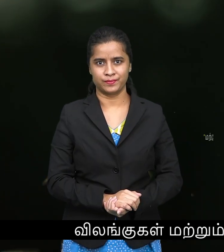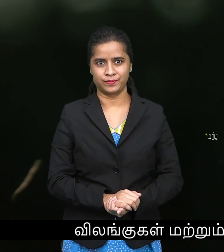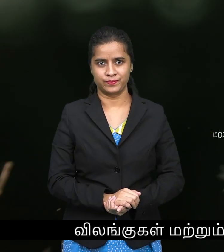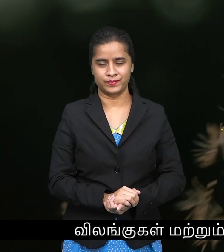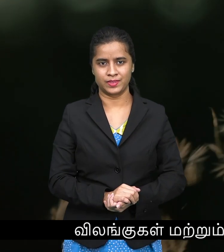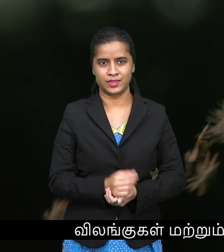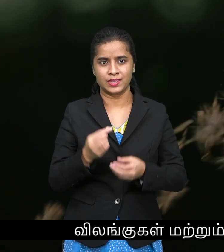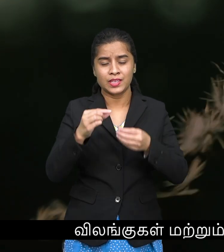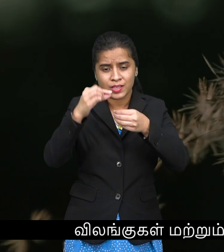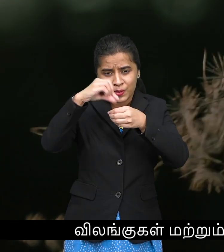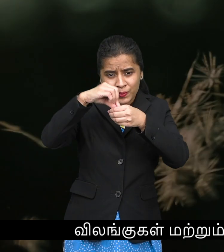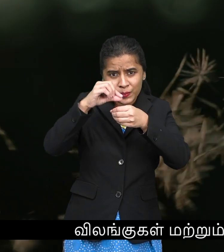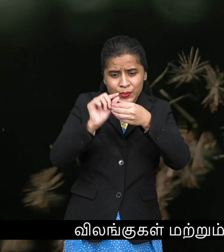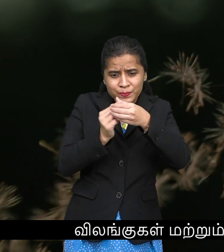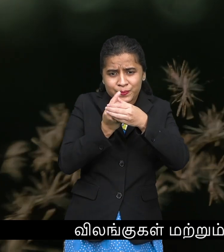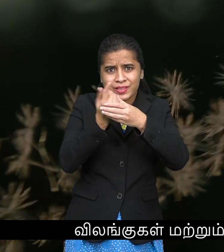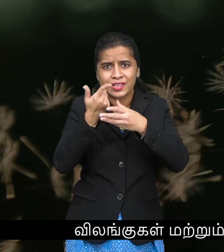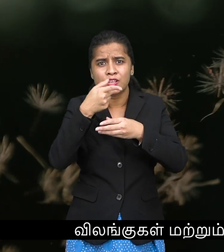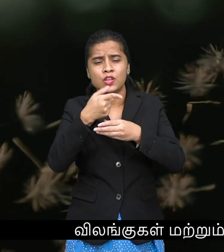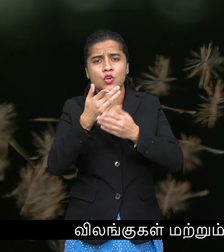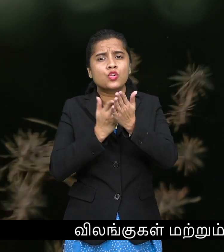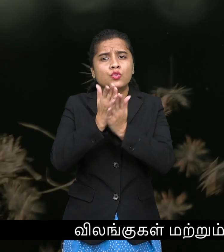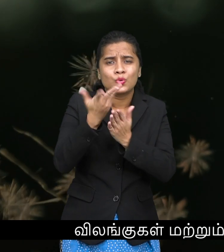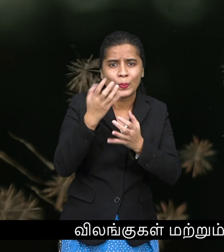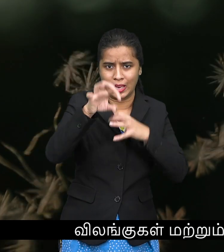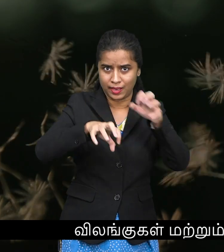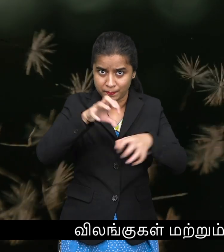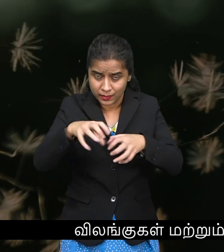விலங்குகள் மற்றும் மனிதர்கள் மூலம் பரவுதல்.